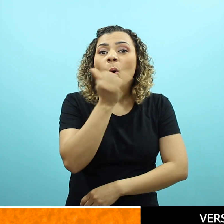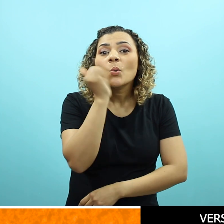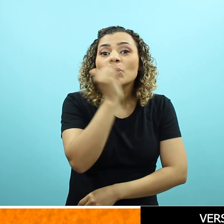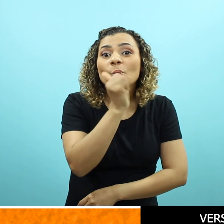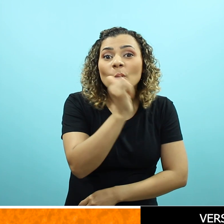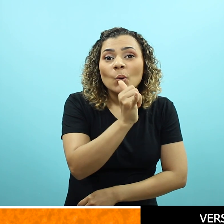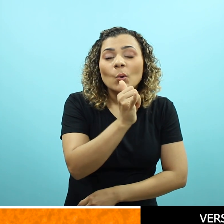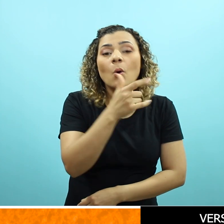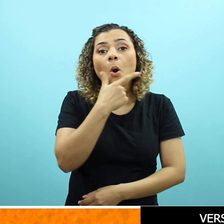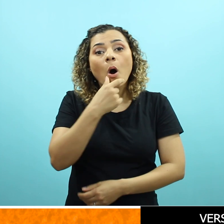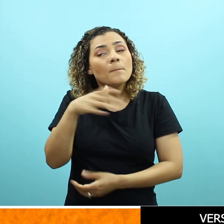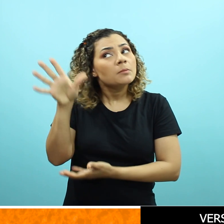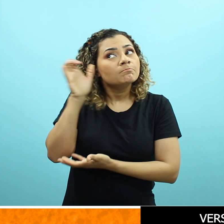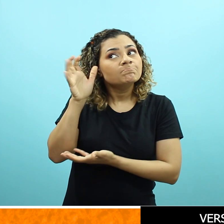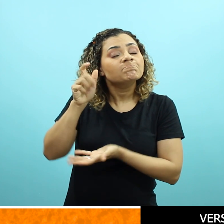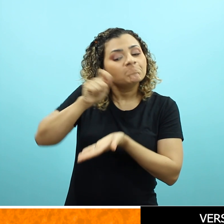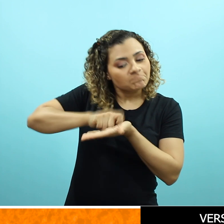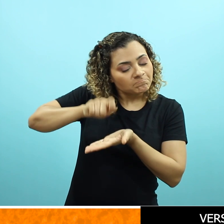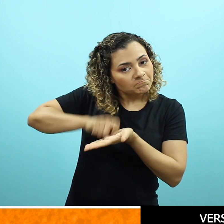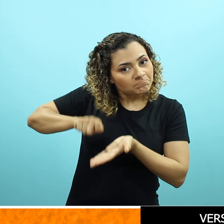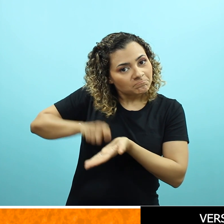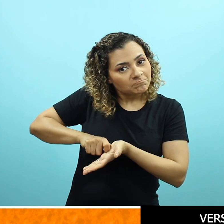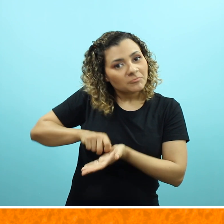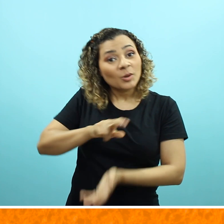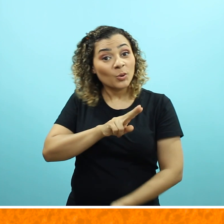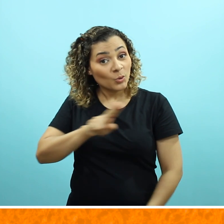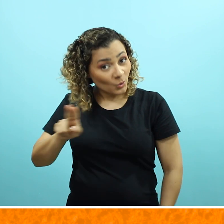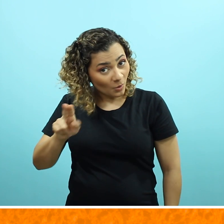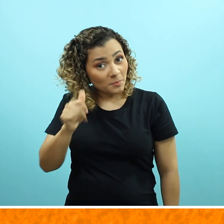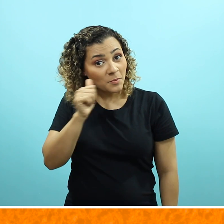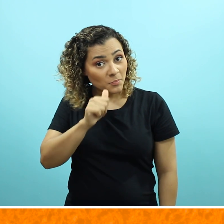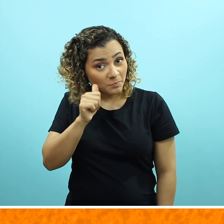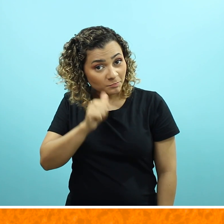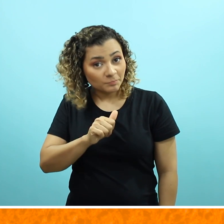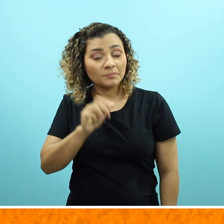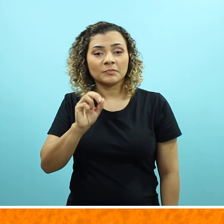Versão: Jorge Renan de la Torre.